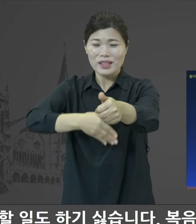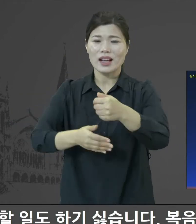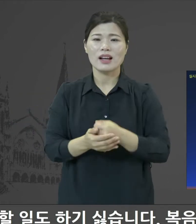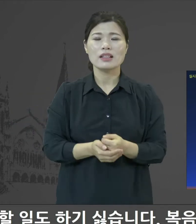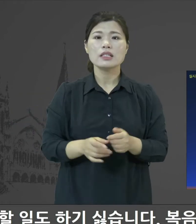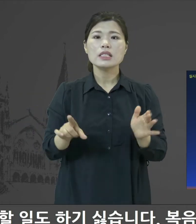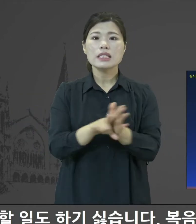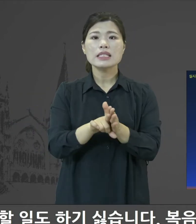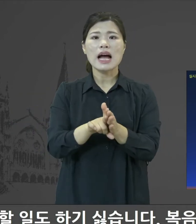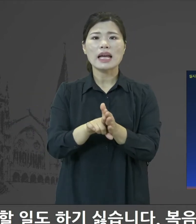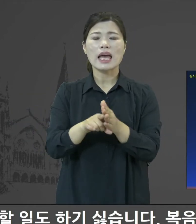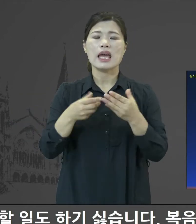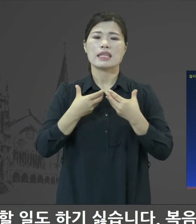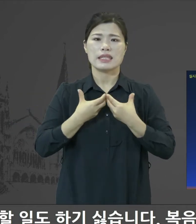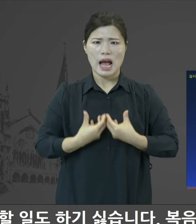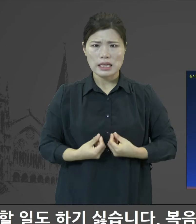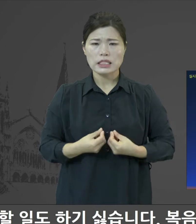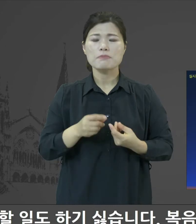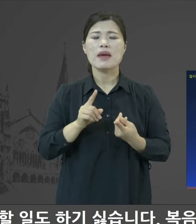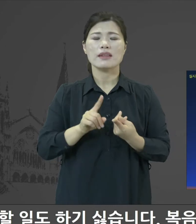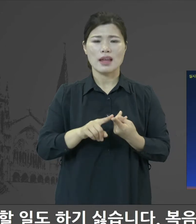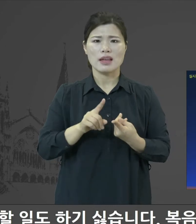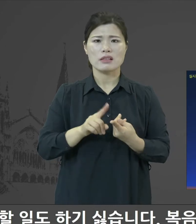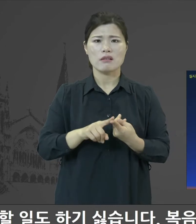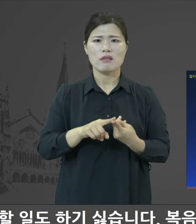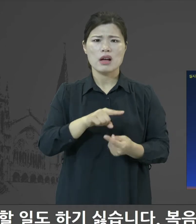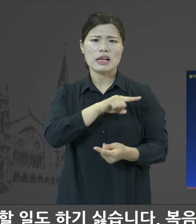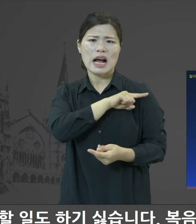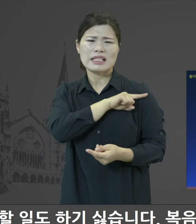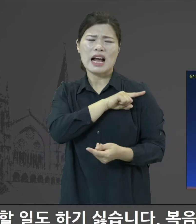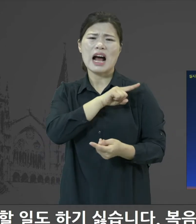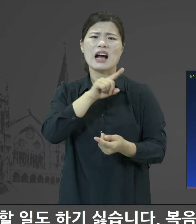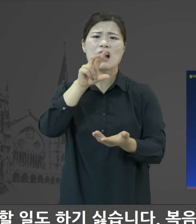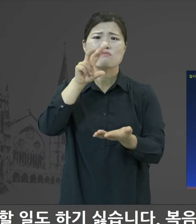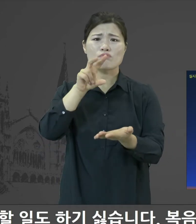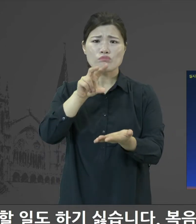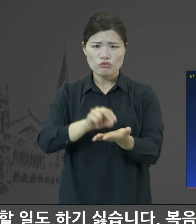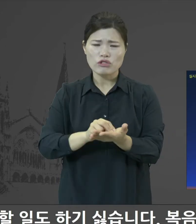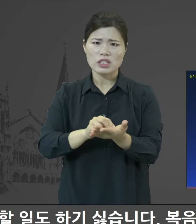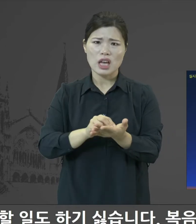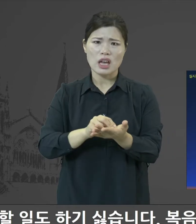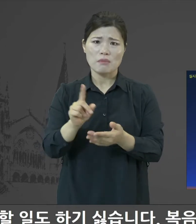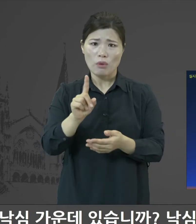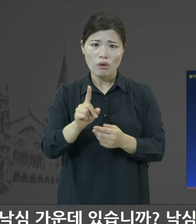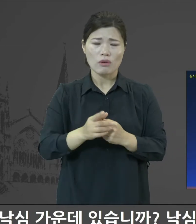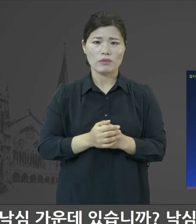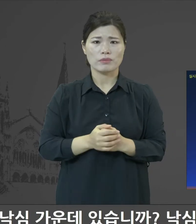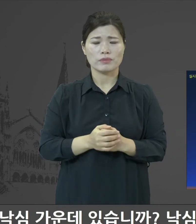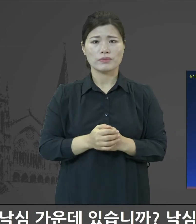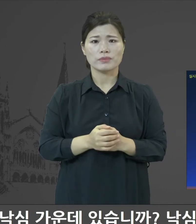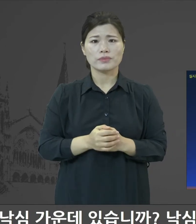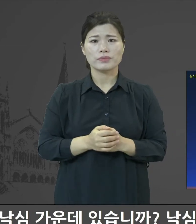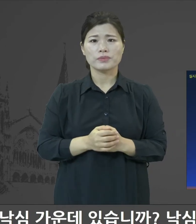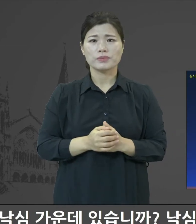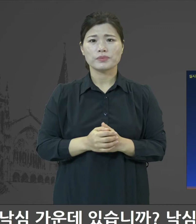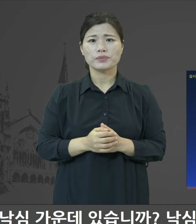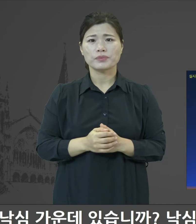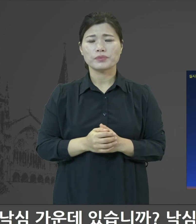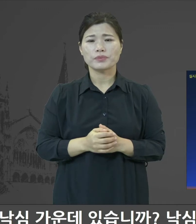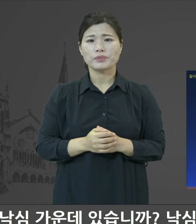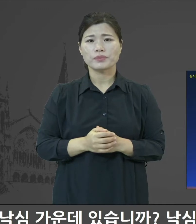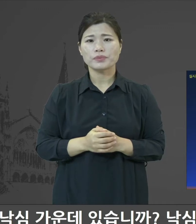낙심은 모든 일에 가장 문제를 일으킬 수 있는 근원이 될 수 있다는